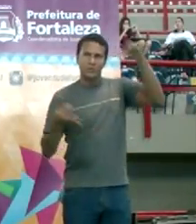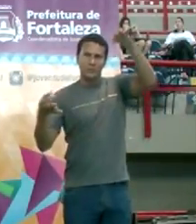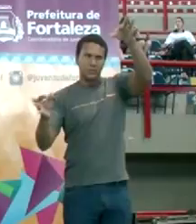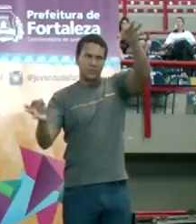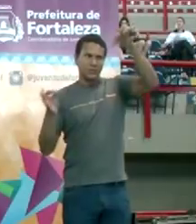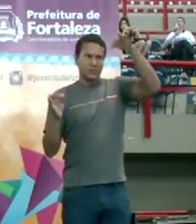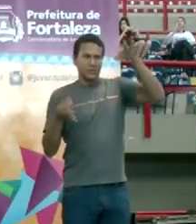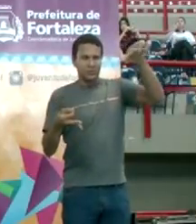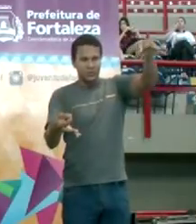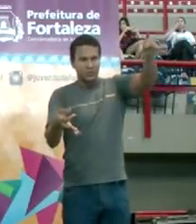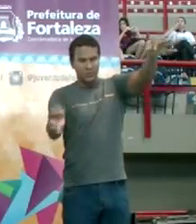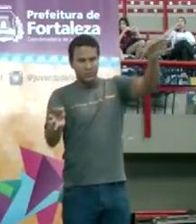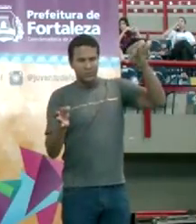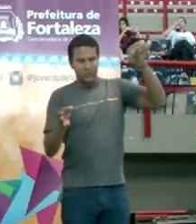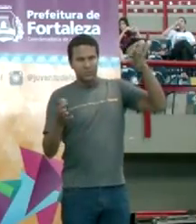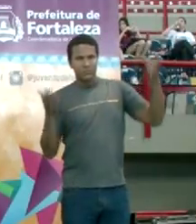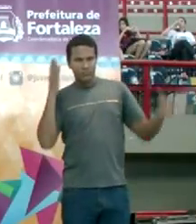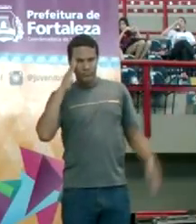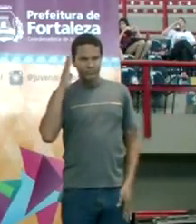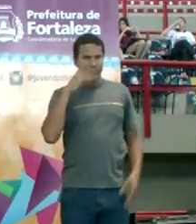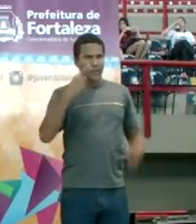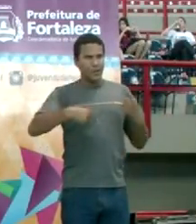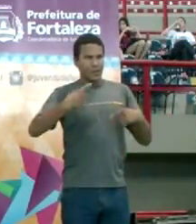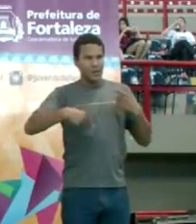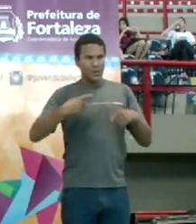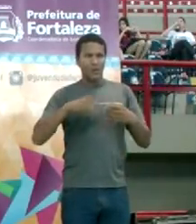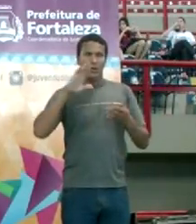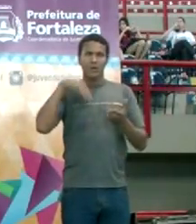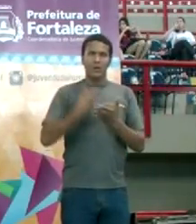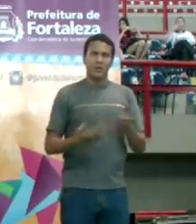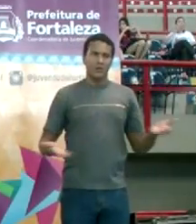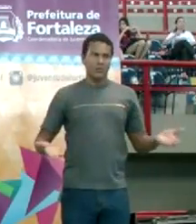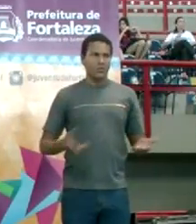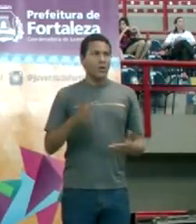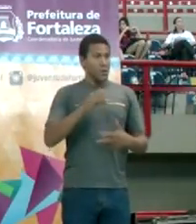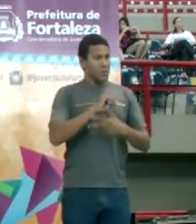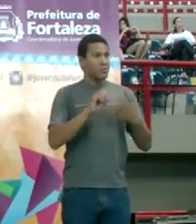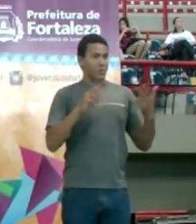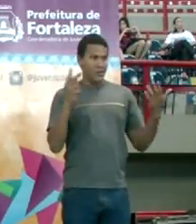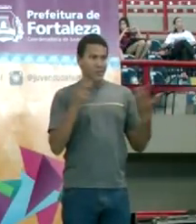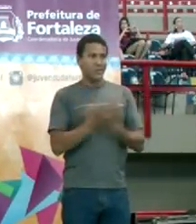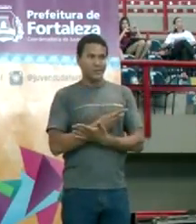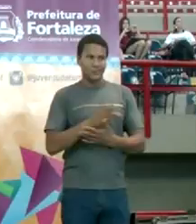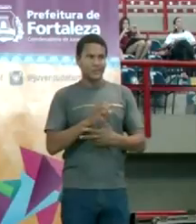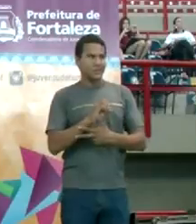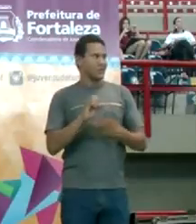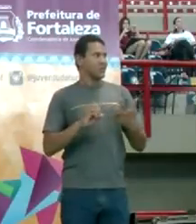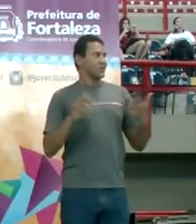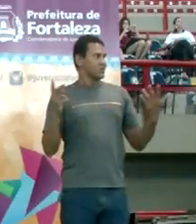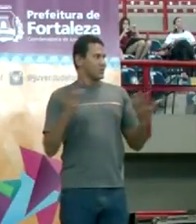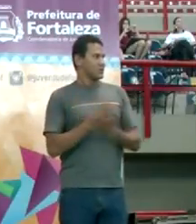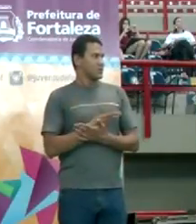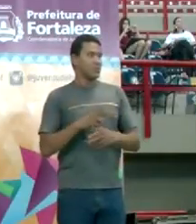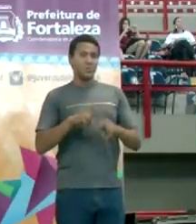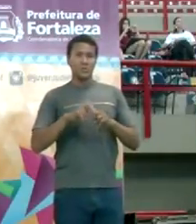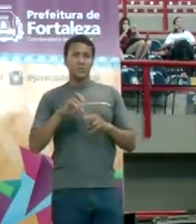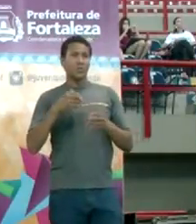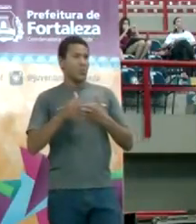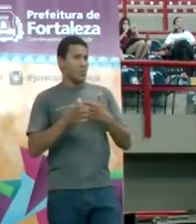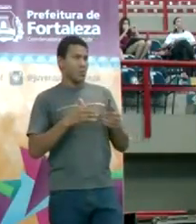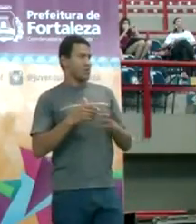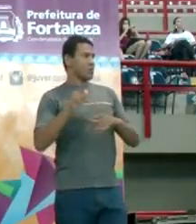ficar. E foi um tema muito atual na época, e apareceu na lei, aquilo que eu disse para vocês. Tudo que estiver